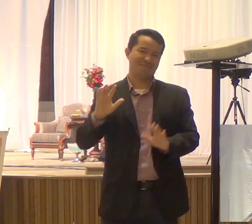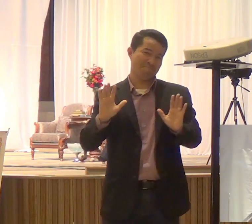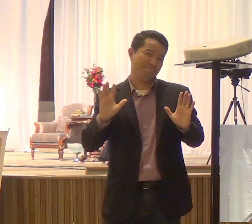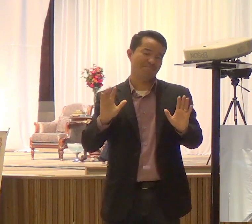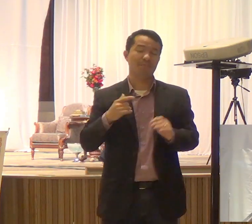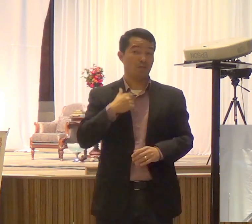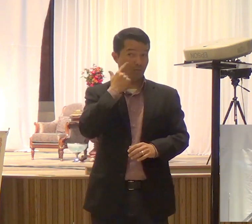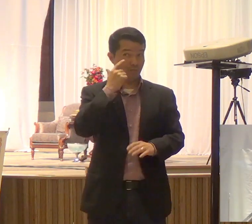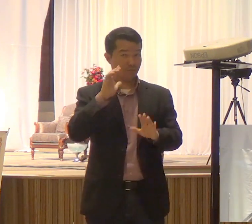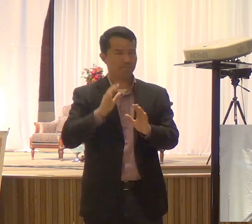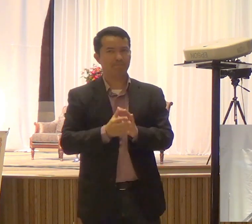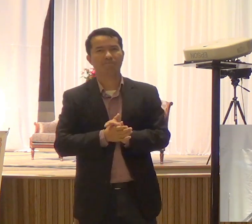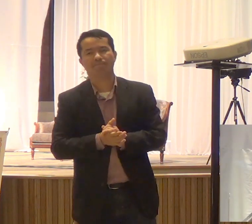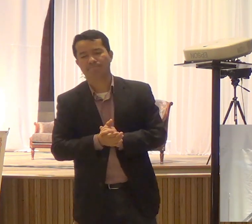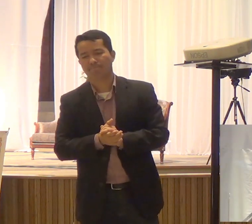Bom,